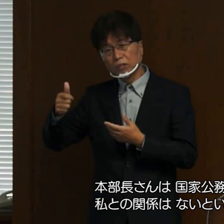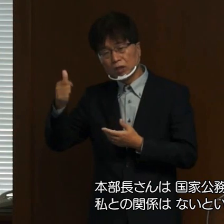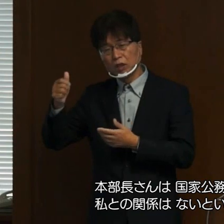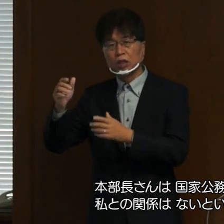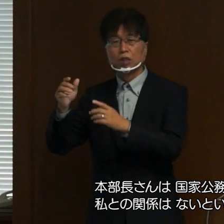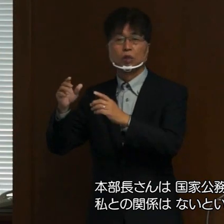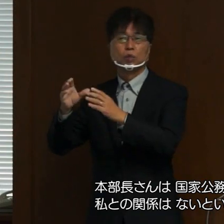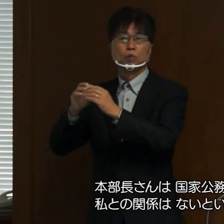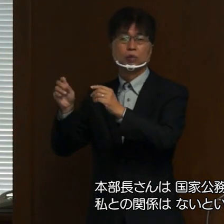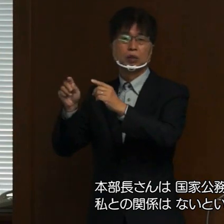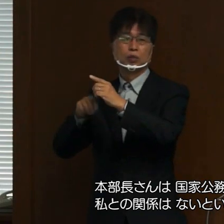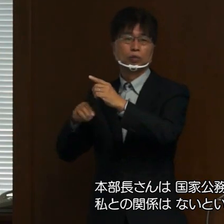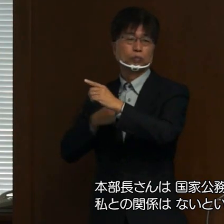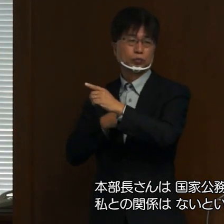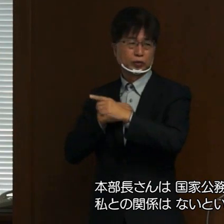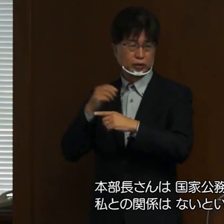して、